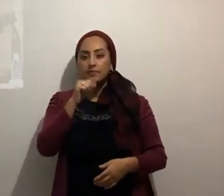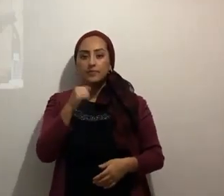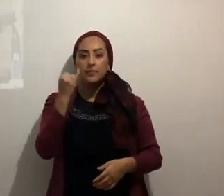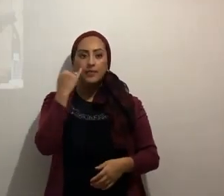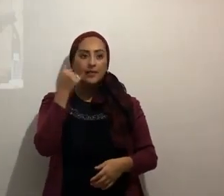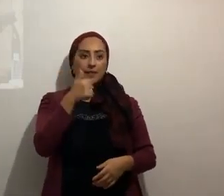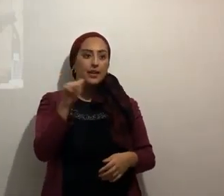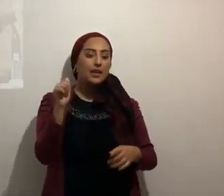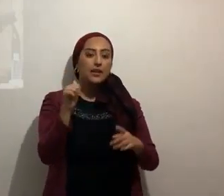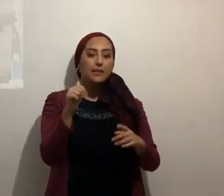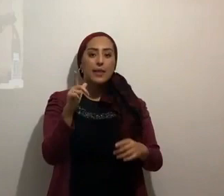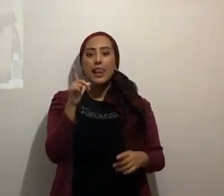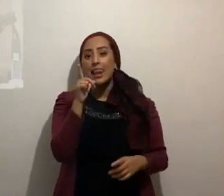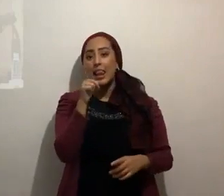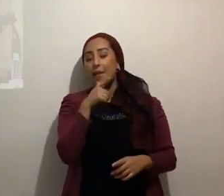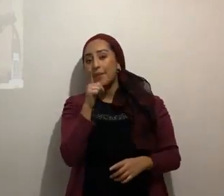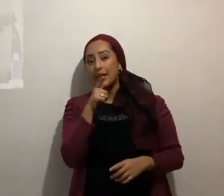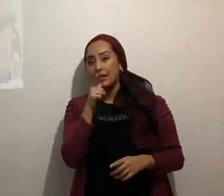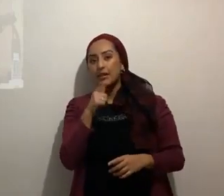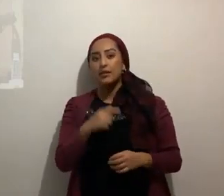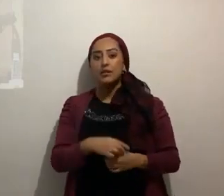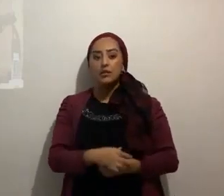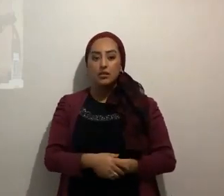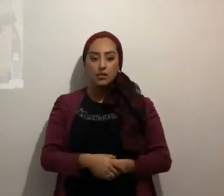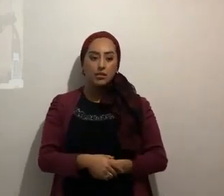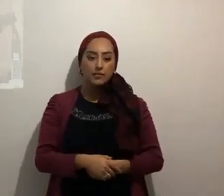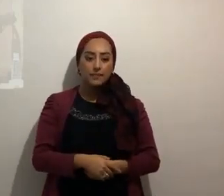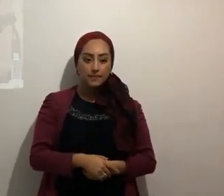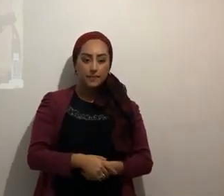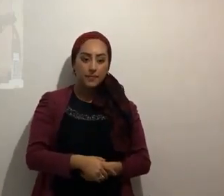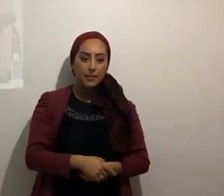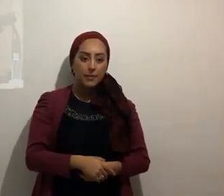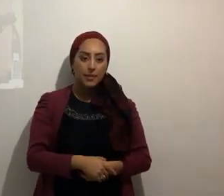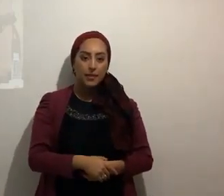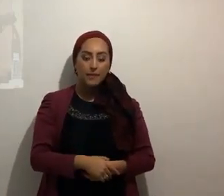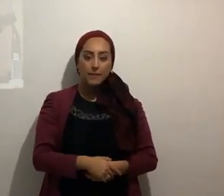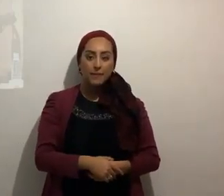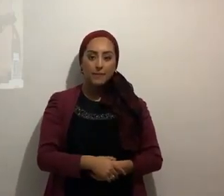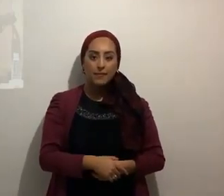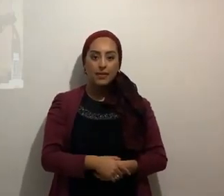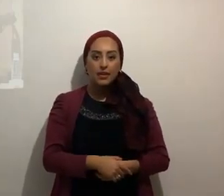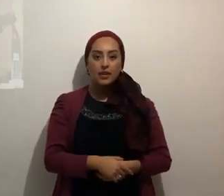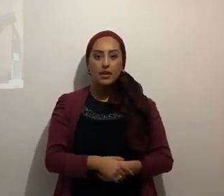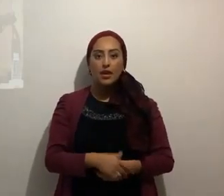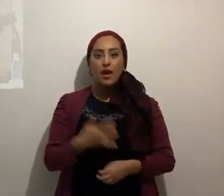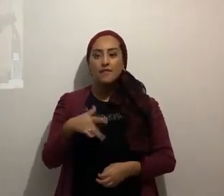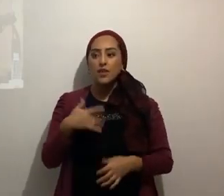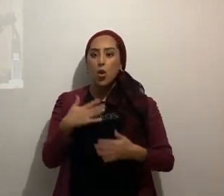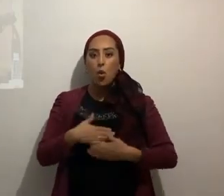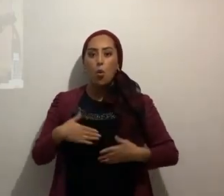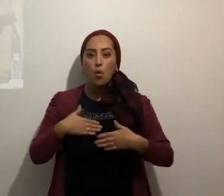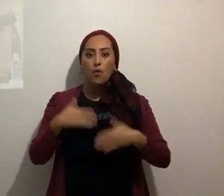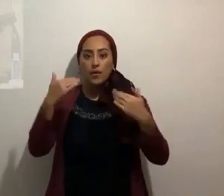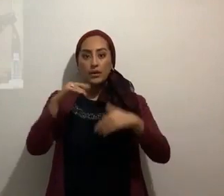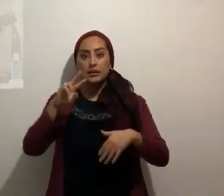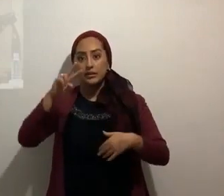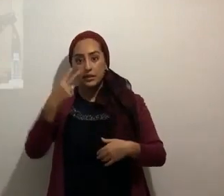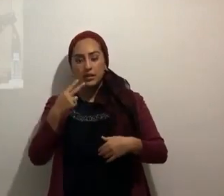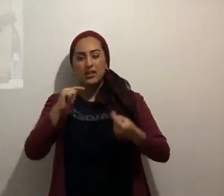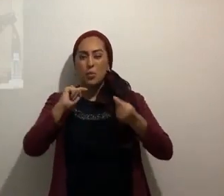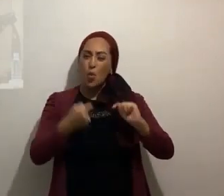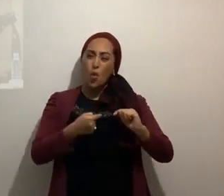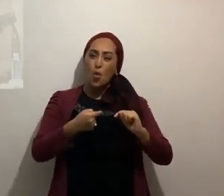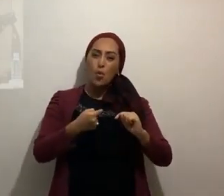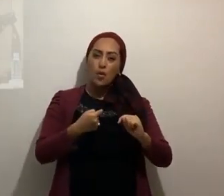una paleta de limón que sea con semilla, aleluya, ¿verdad? Es el placer y después viene el dolor.